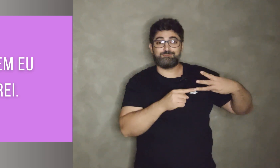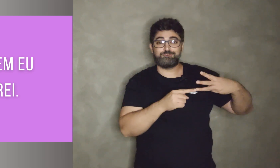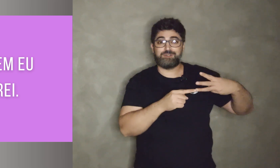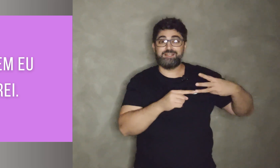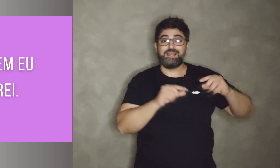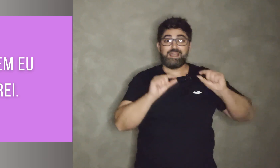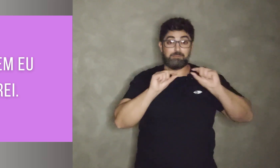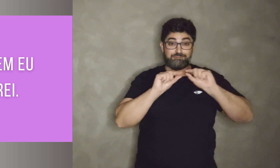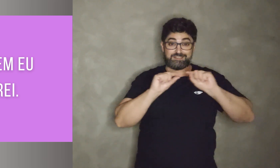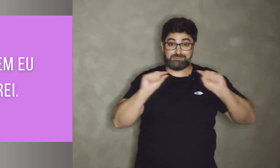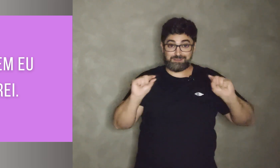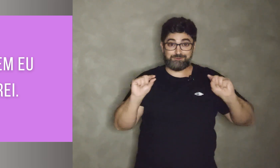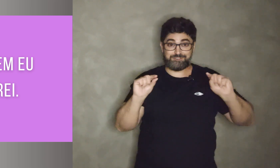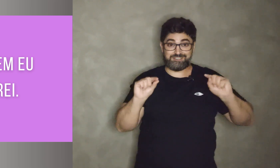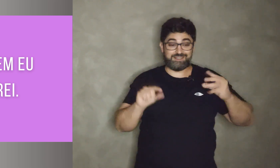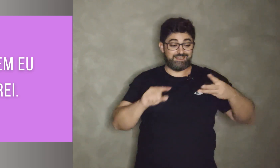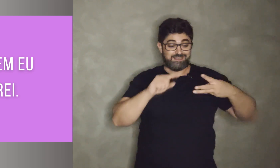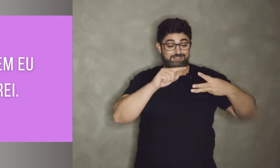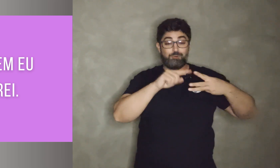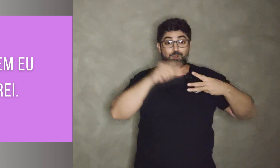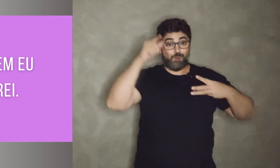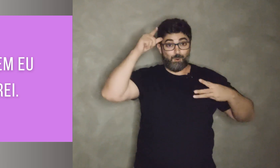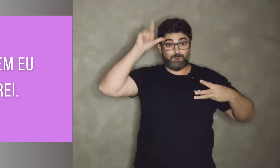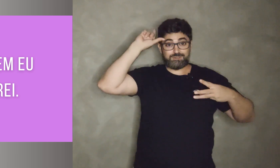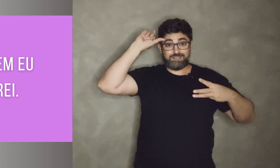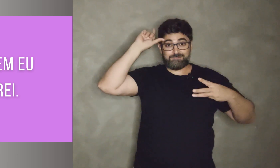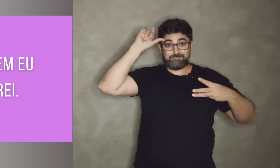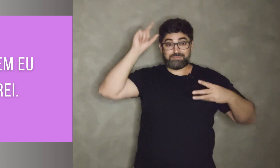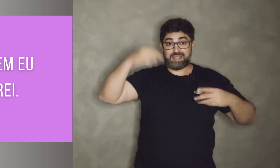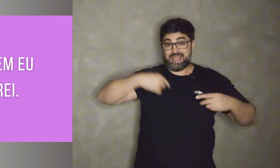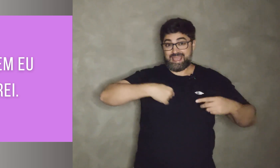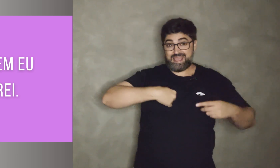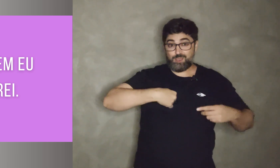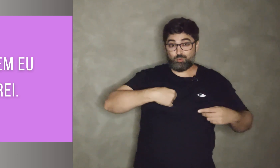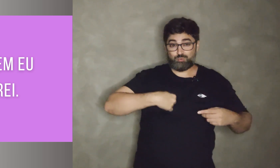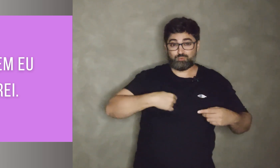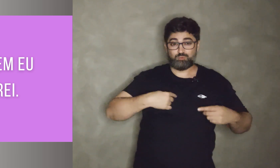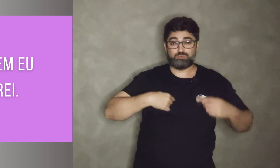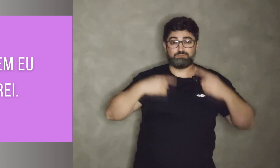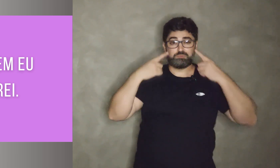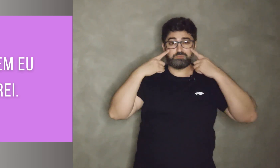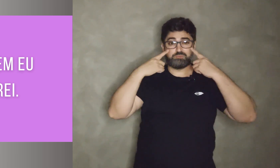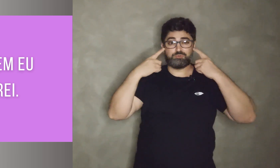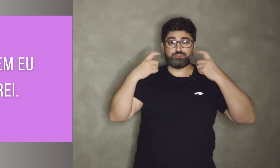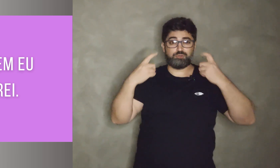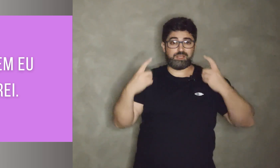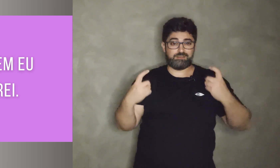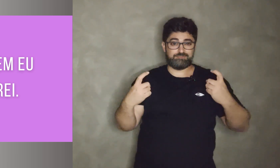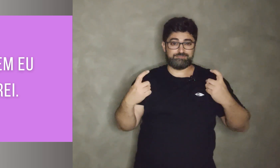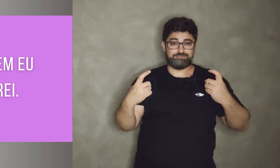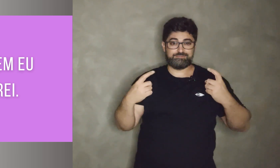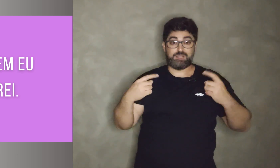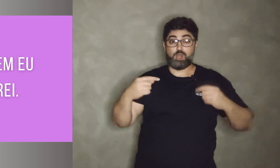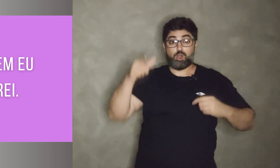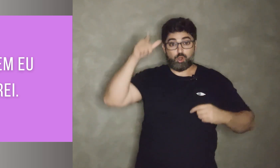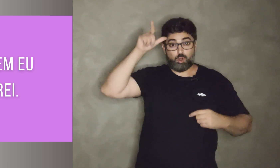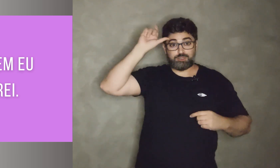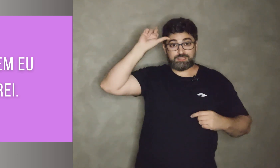com chorei. É uma frase bem curtinha. Então, ontem eu chorei.